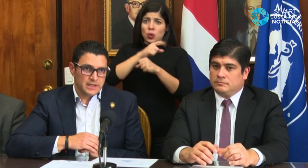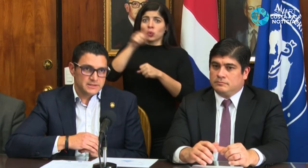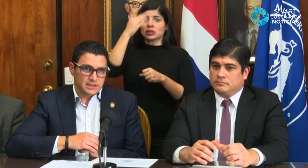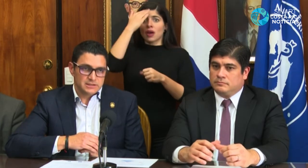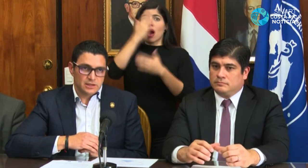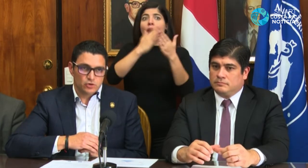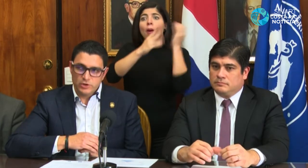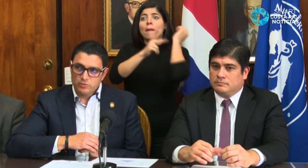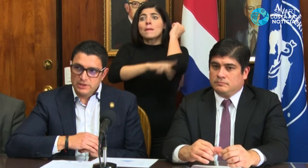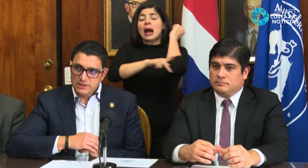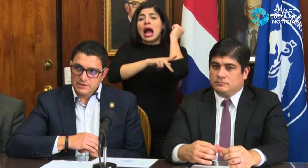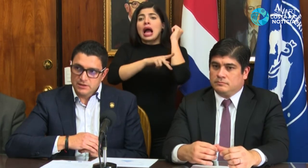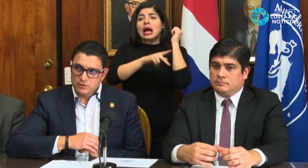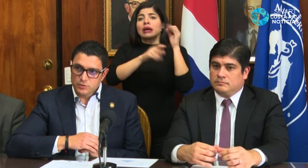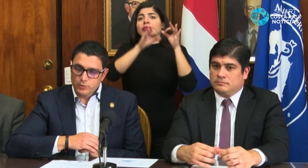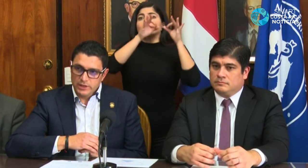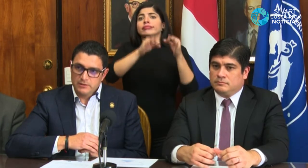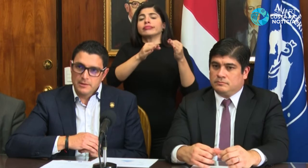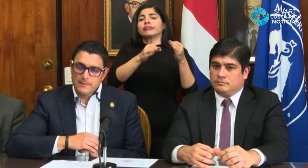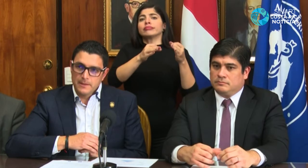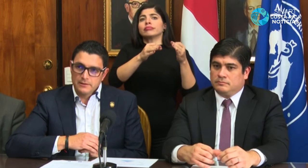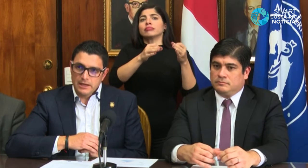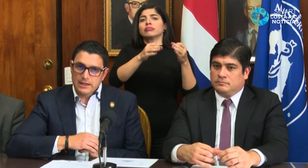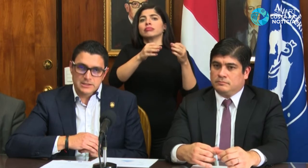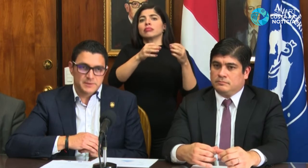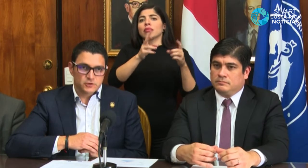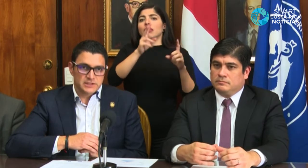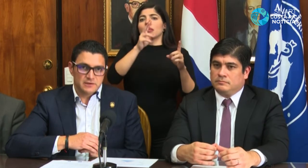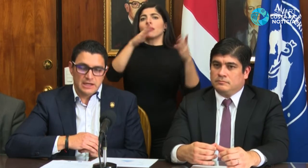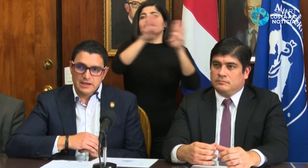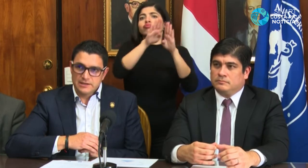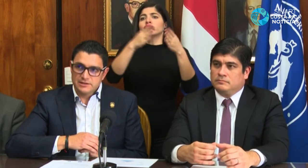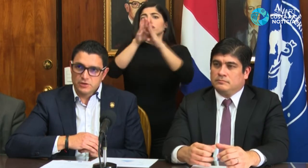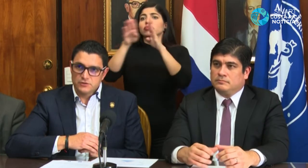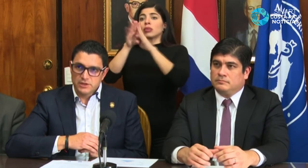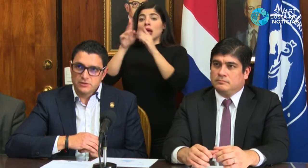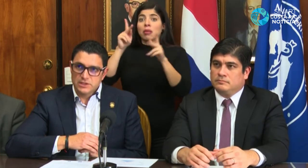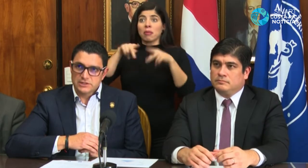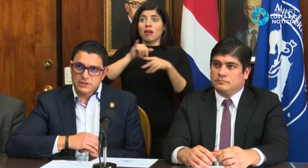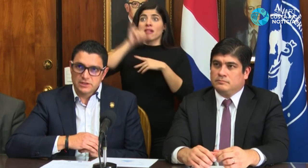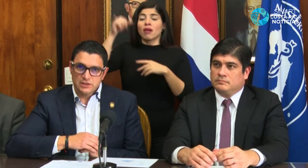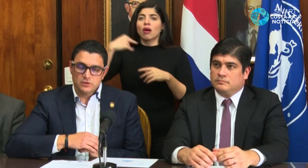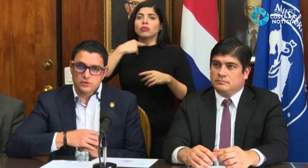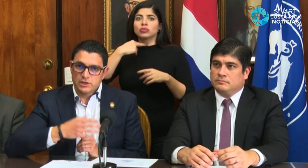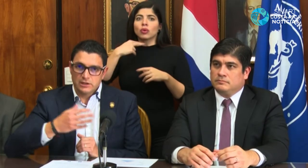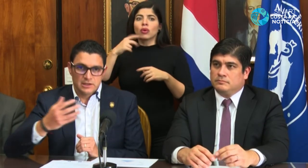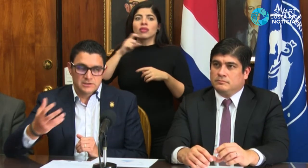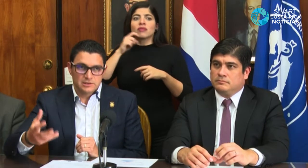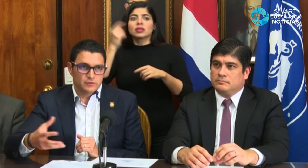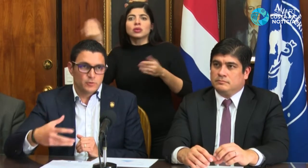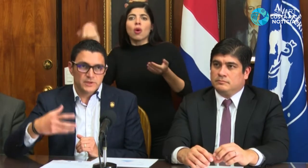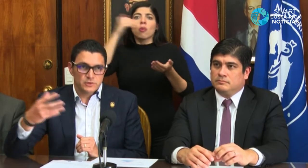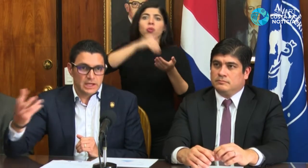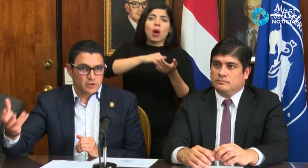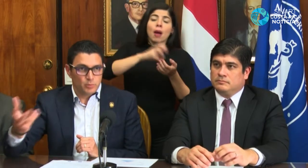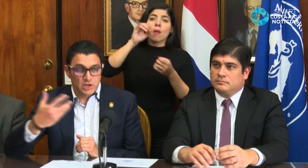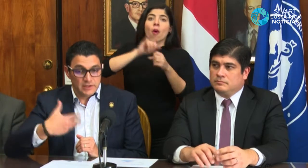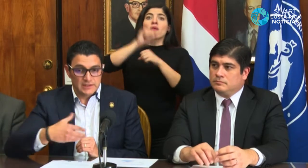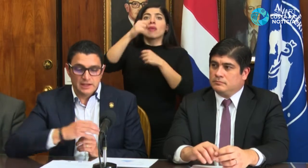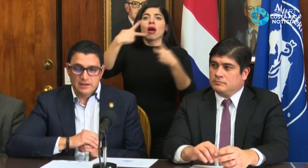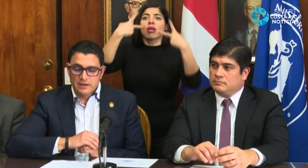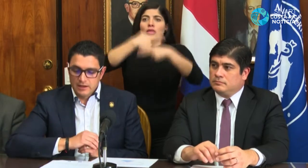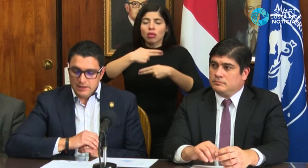hay países que han estado tomando medidas que incluso pueden dejar a esas personas que viajan al exterior en riesgo de ser retenidos o de que se interrumpa su viaje, que